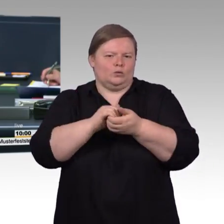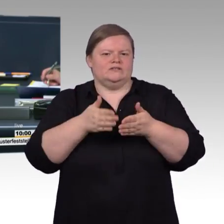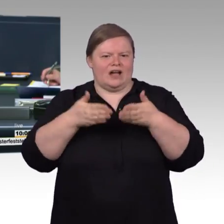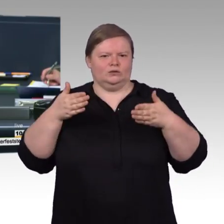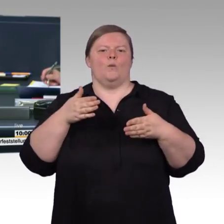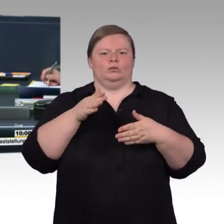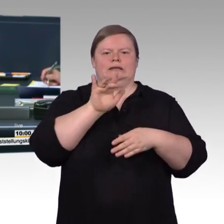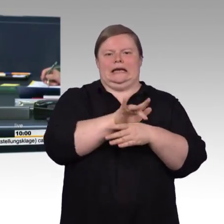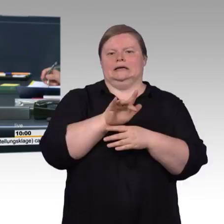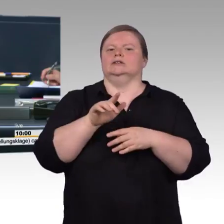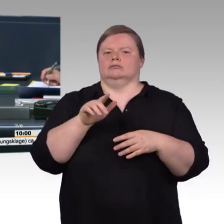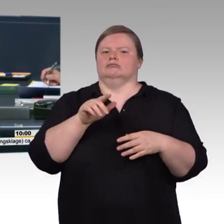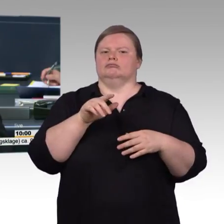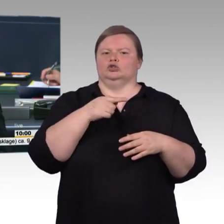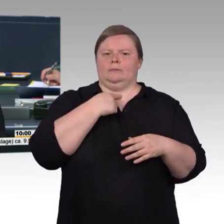FDP.